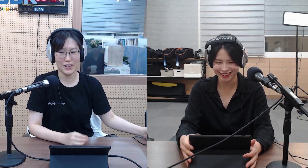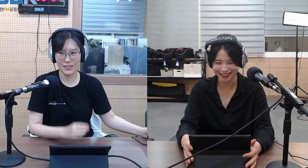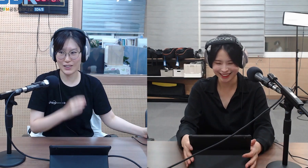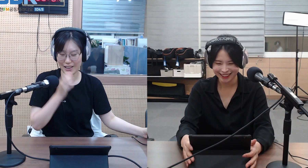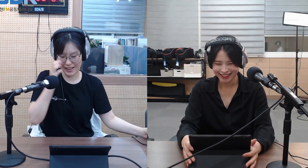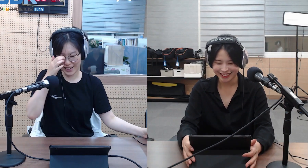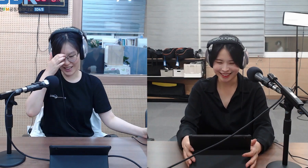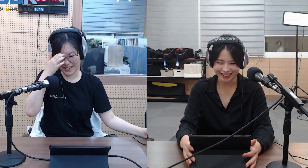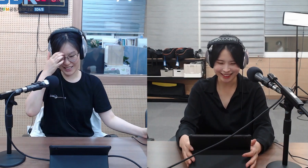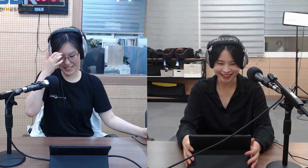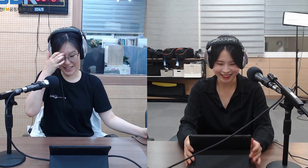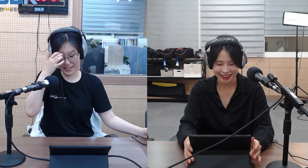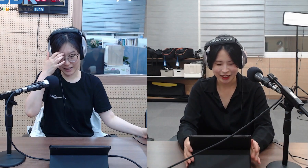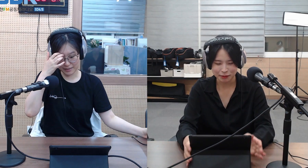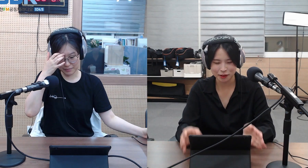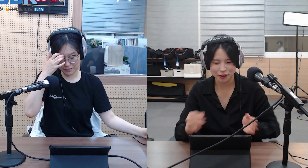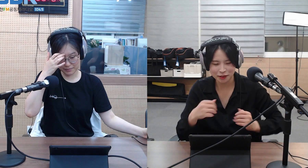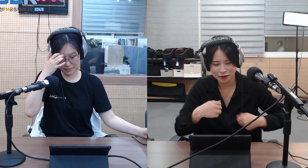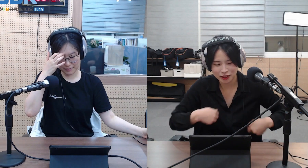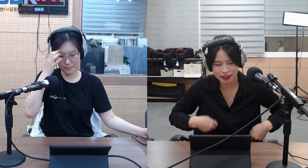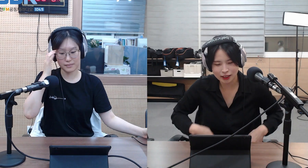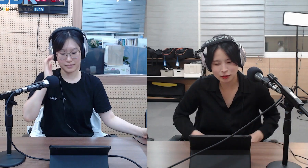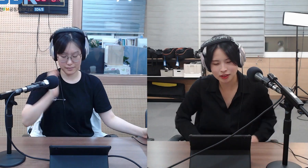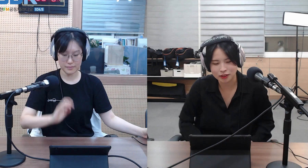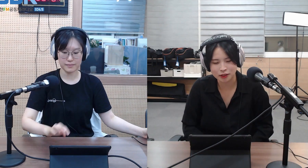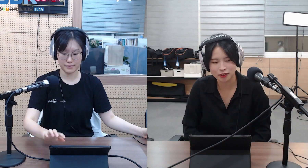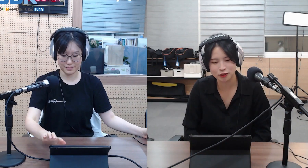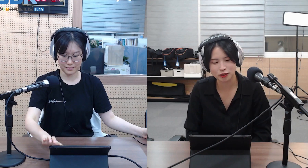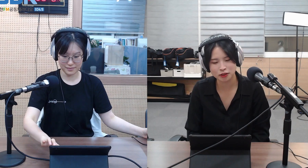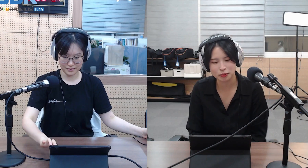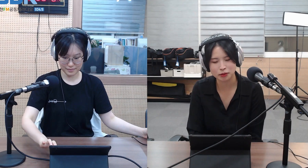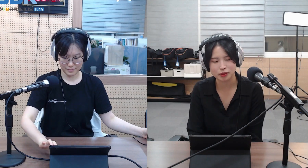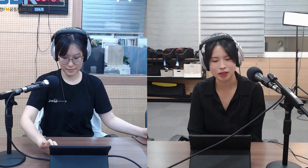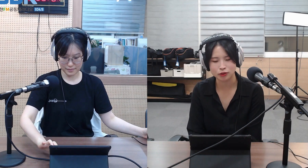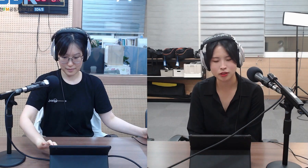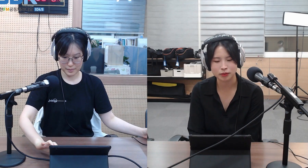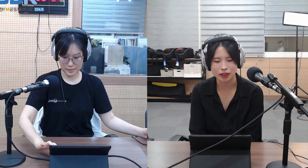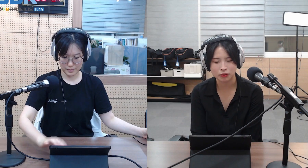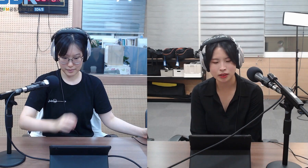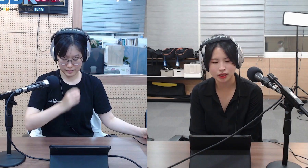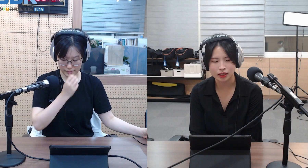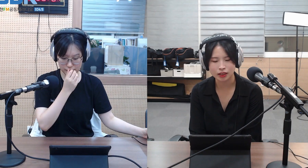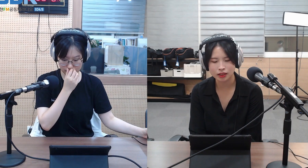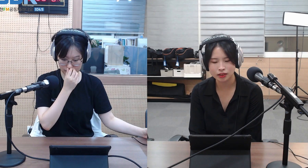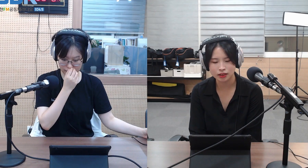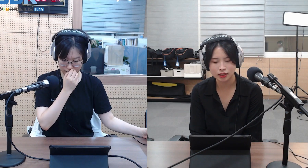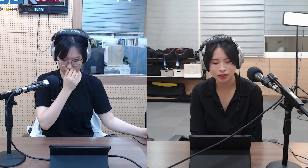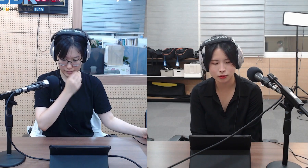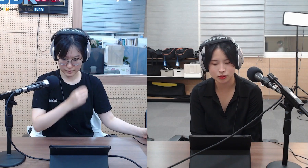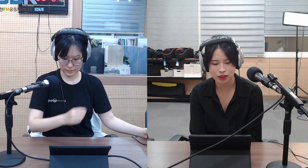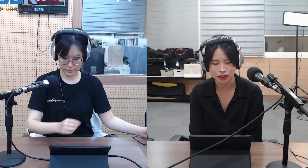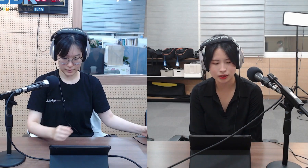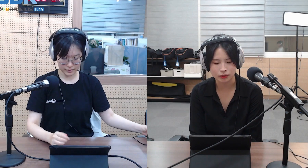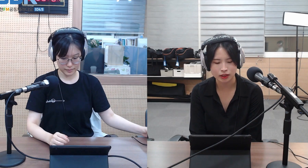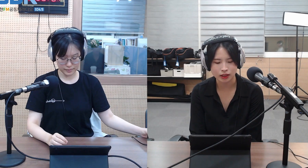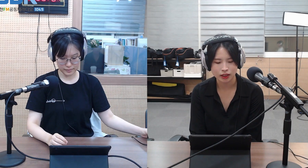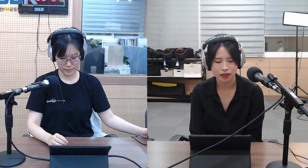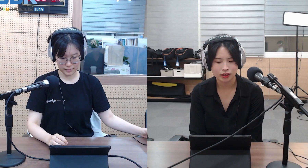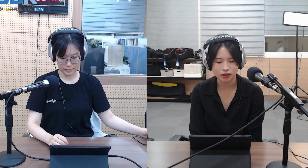어떡해. 네. 한번 확인하면서 수어를 배웁시다 64회차 시작하도록 하겠습니다.